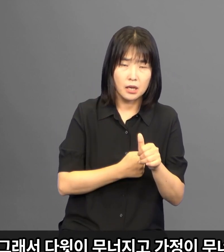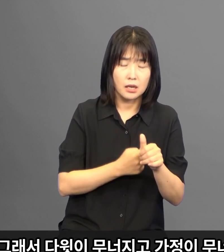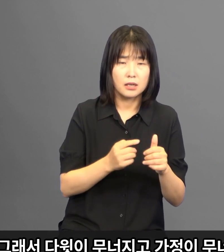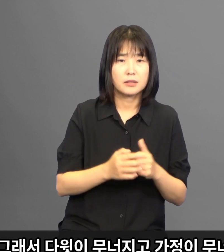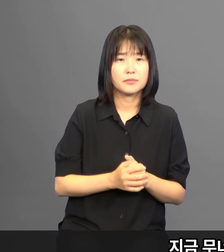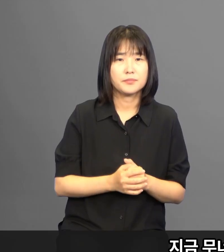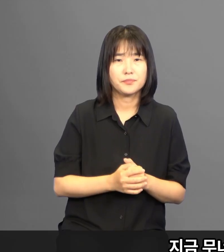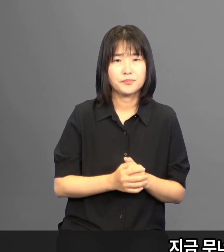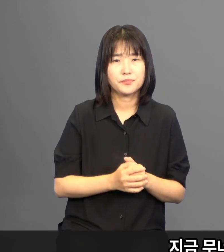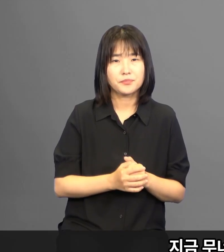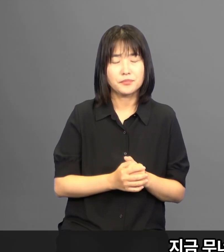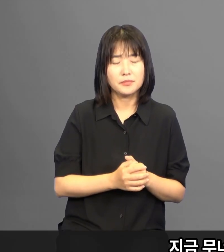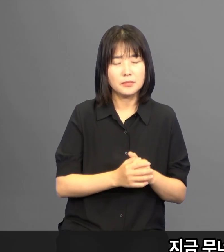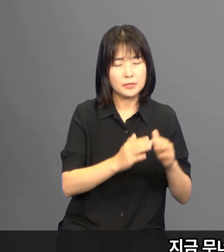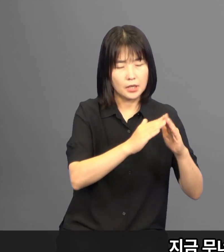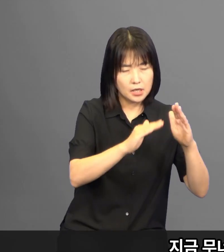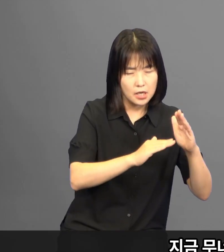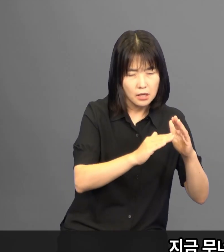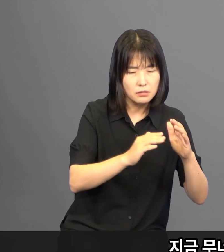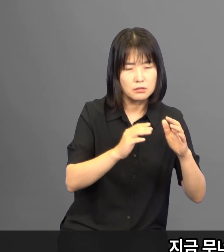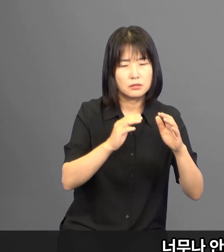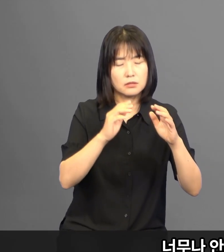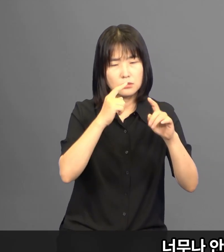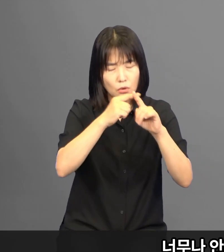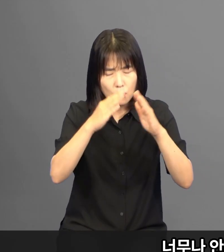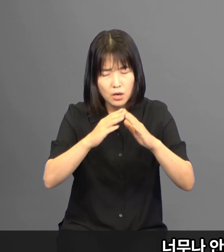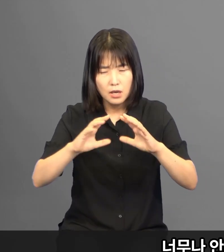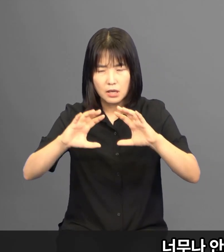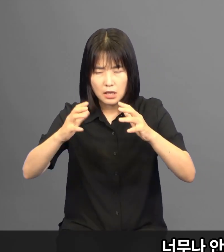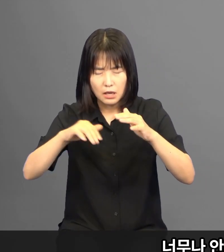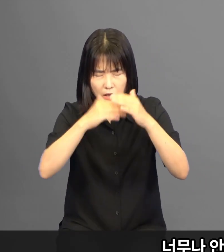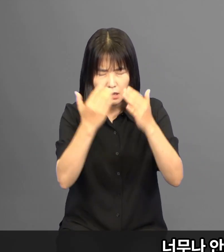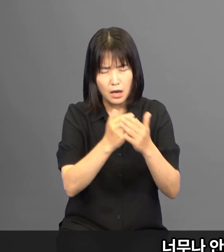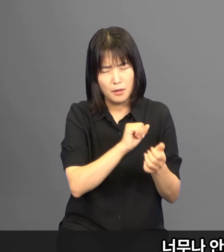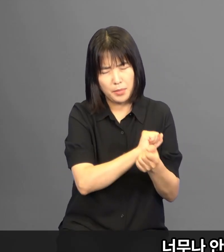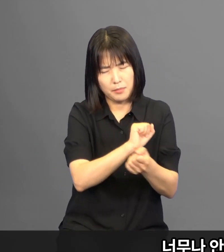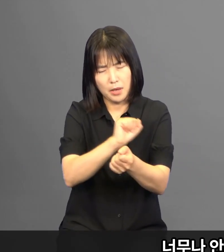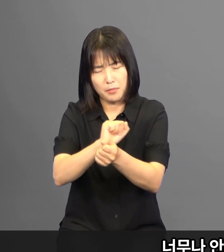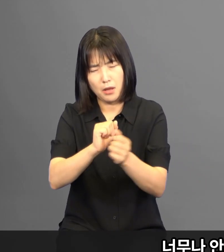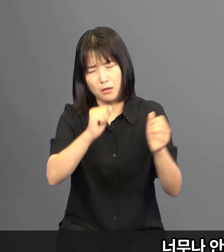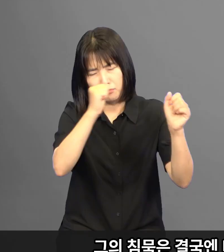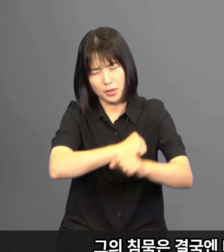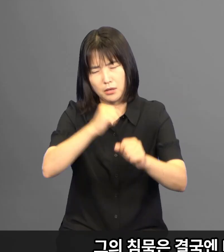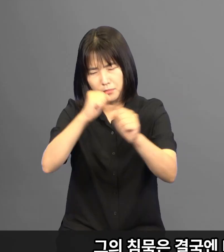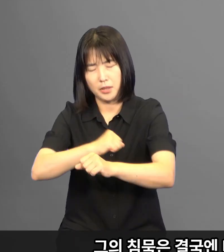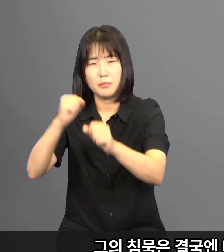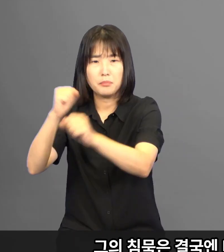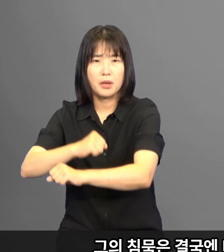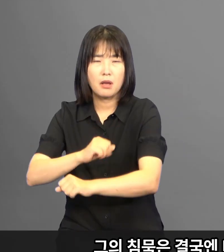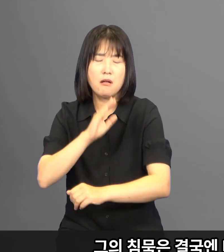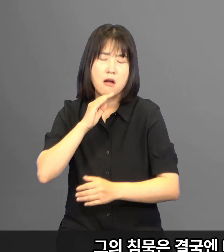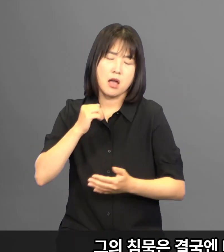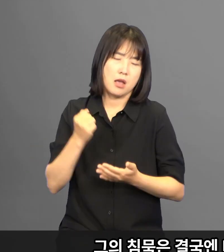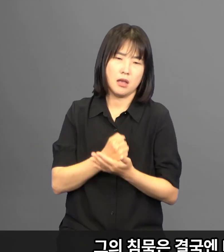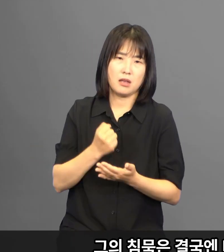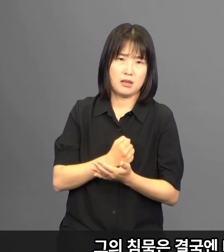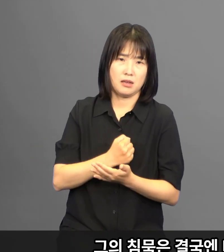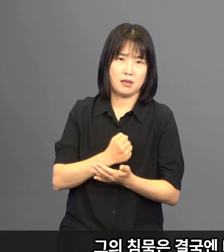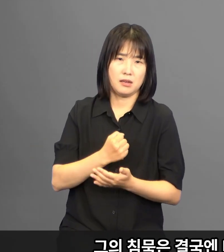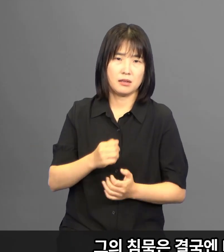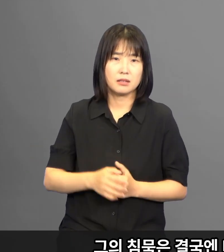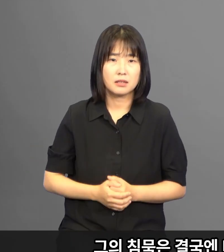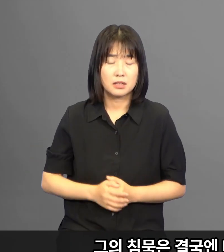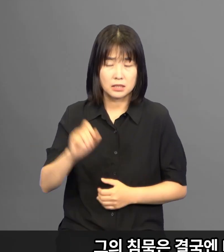순차적으로 도미노처럼 지금 무너지고 있습니다. 너무나 안타까운 이익이에요. 그의 침묵은 결국엔 더